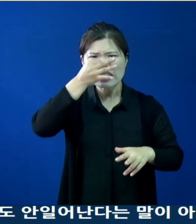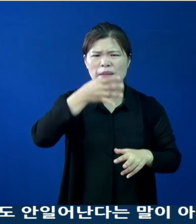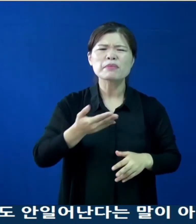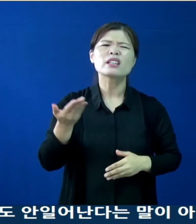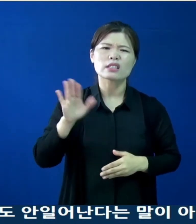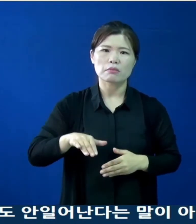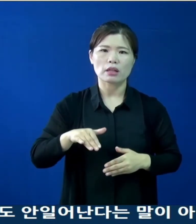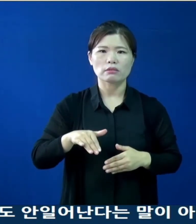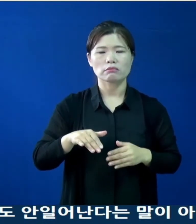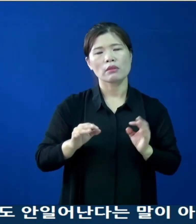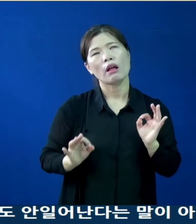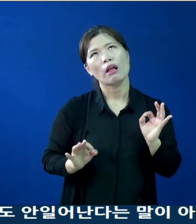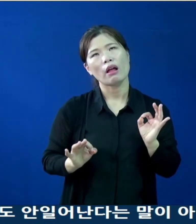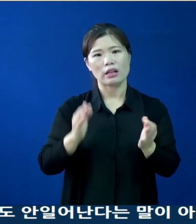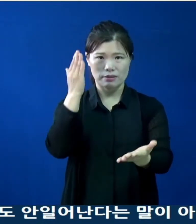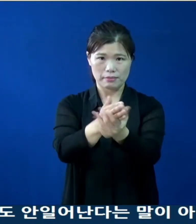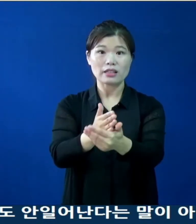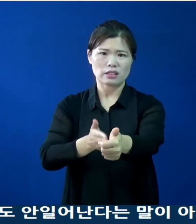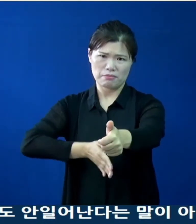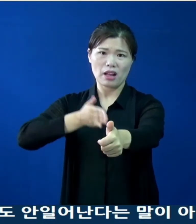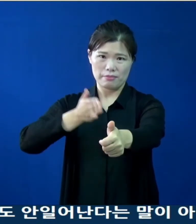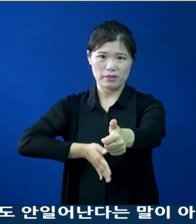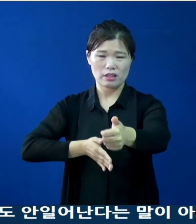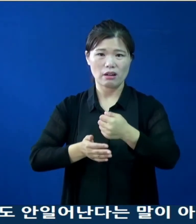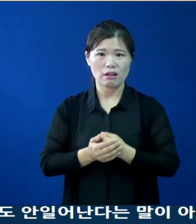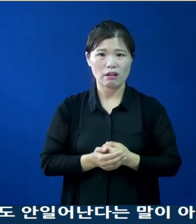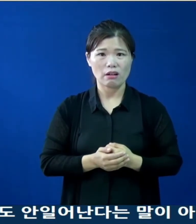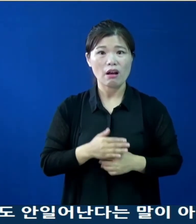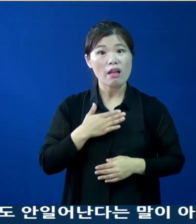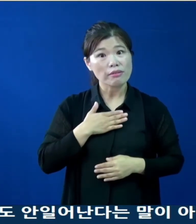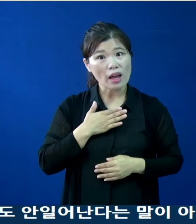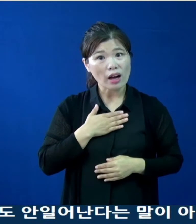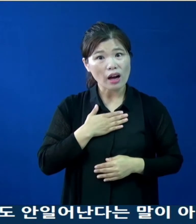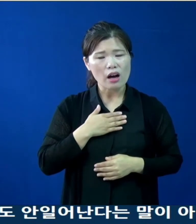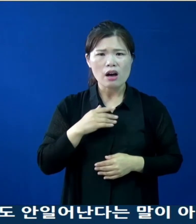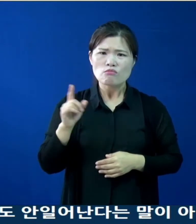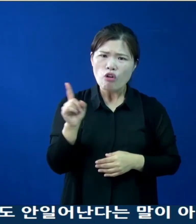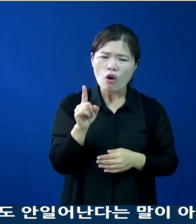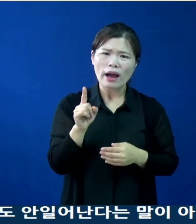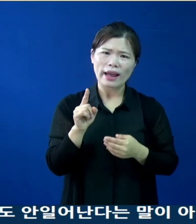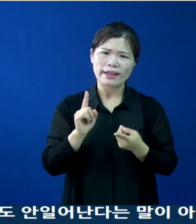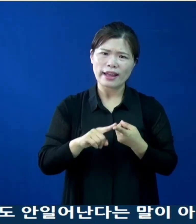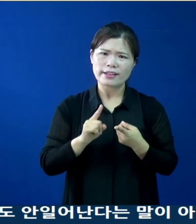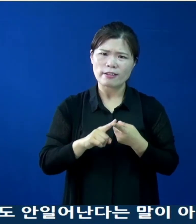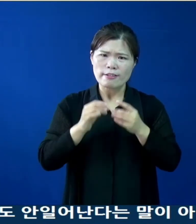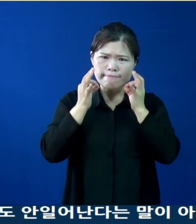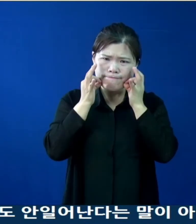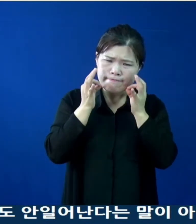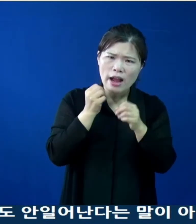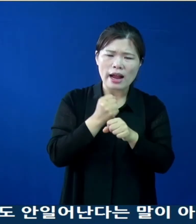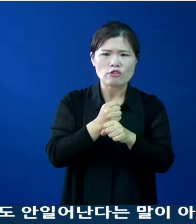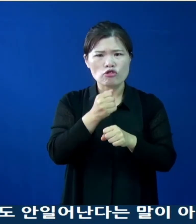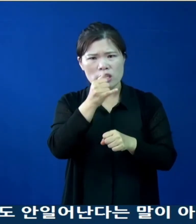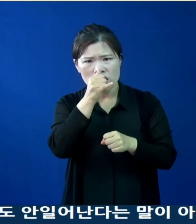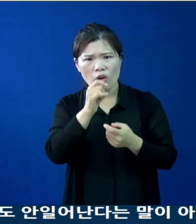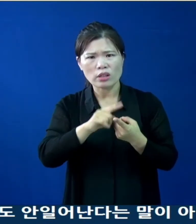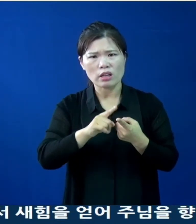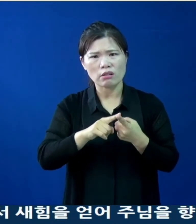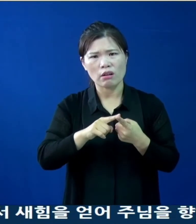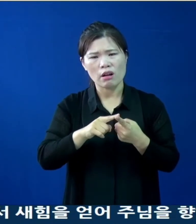바랍니다. 내가 무엇인가 할 수 있는 능력이 상실된 것 같다고 생각이 들